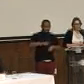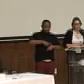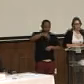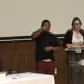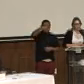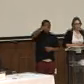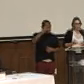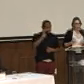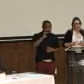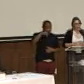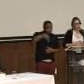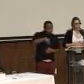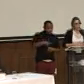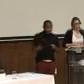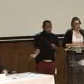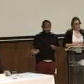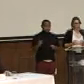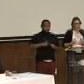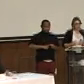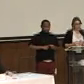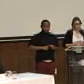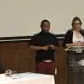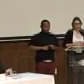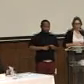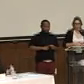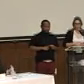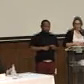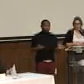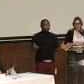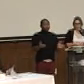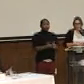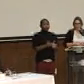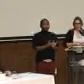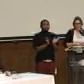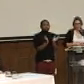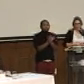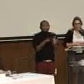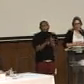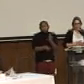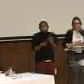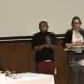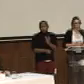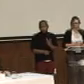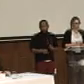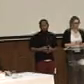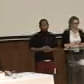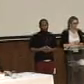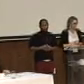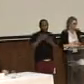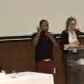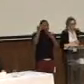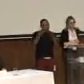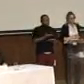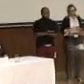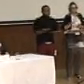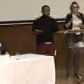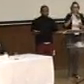máximo 5 minutos para voltarmos para o último bloco, tá? Para as considerações finais. Obrigada a todos.